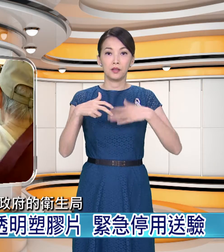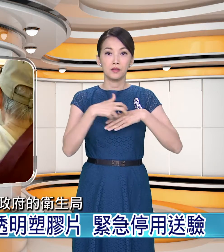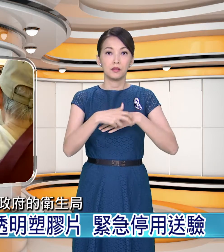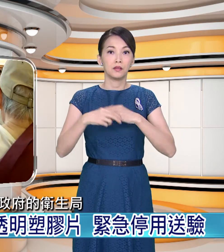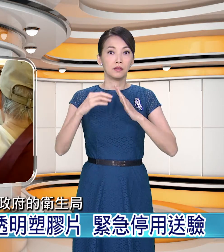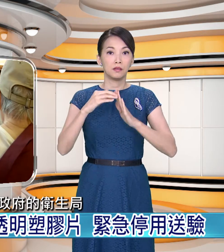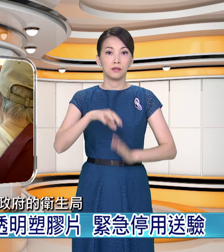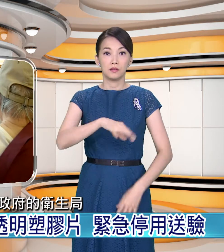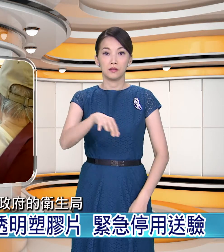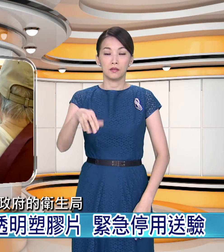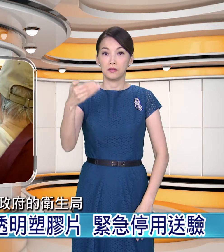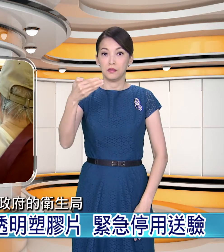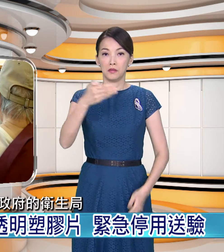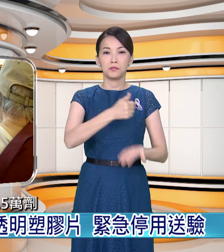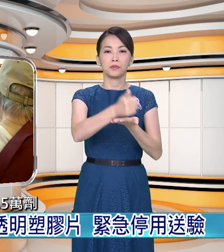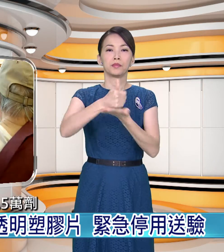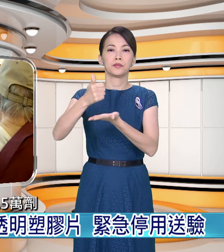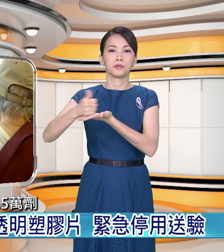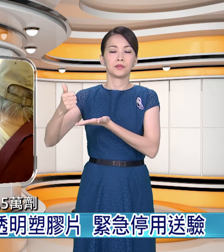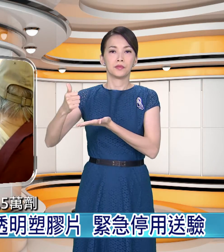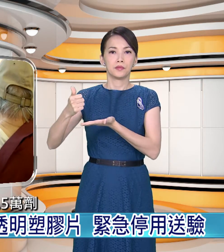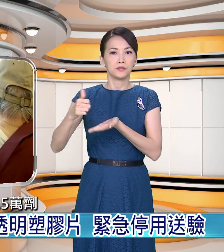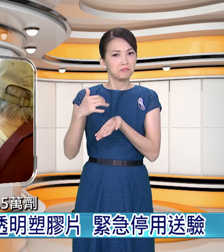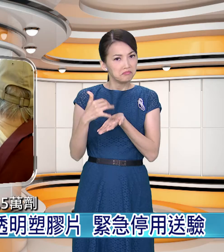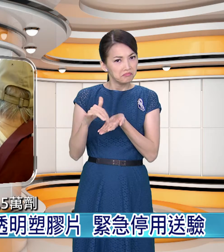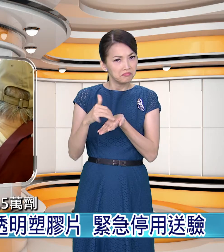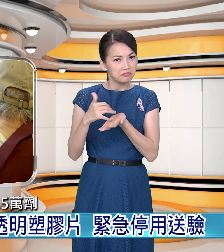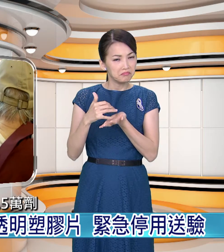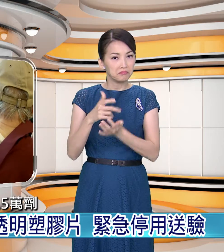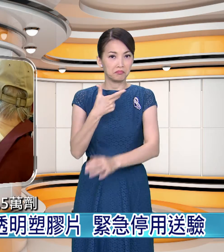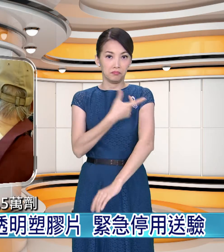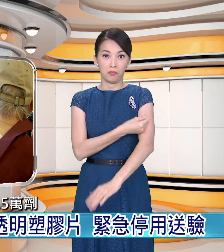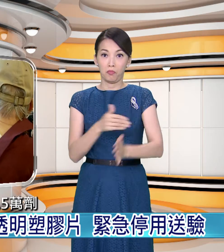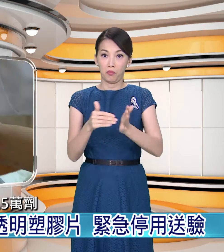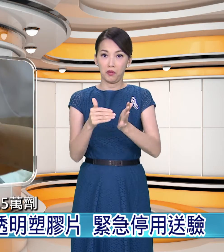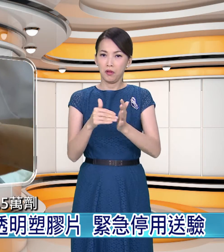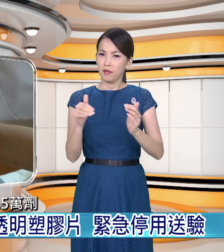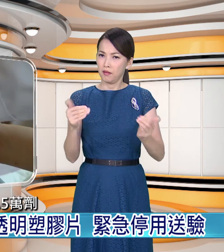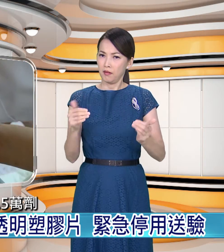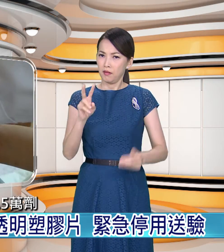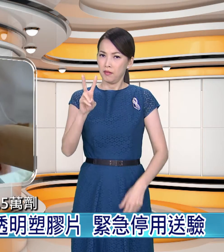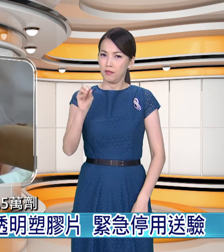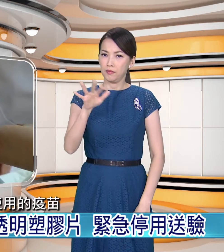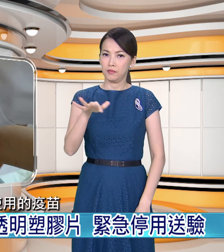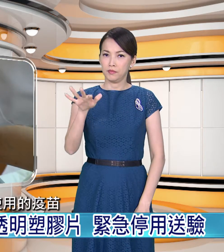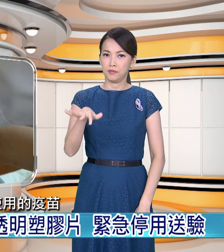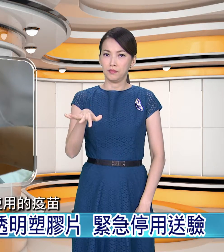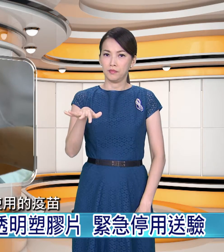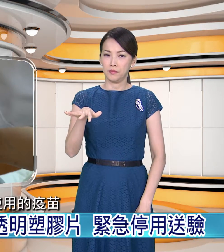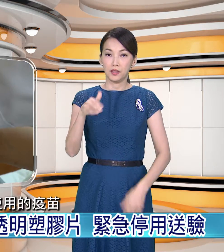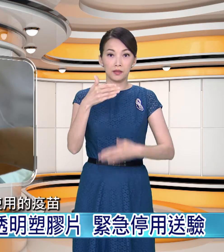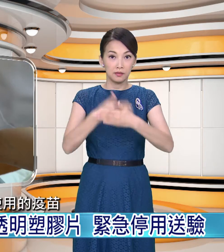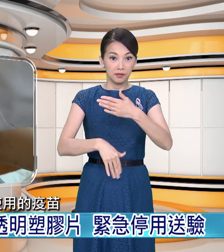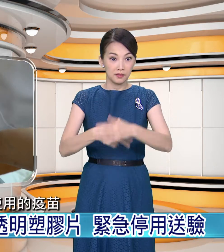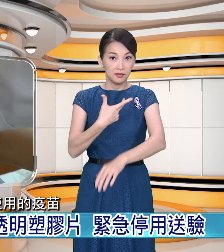府的卫生局，已经接种大约2.5万剂。而剩下还没有使用的疫